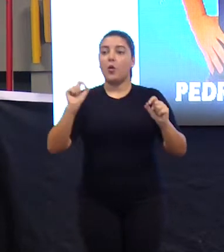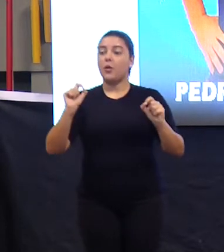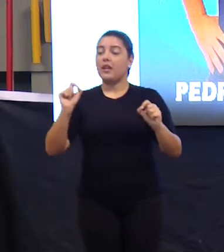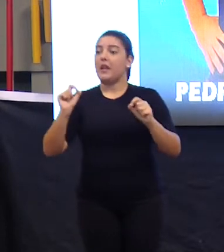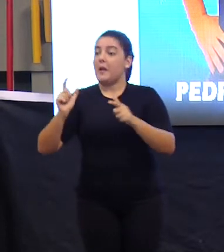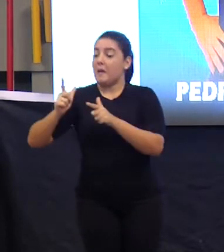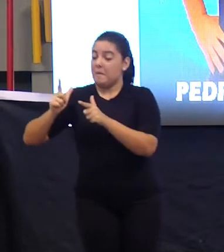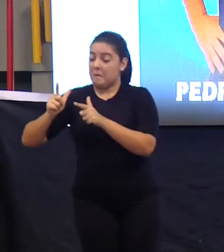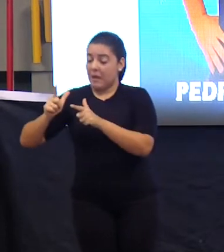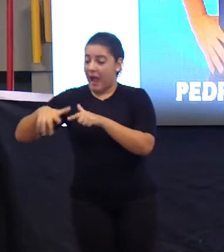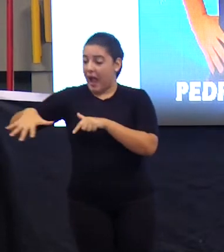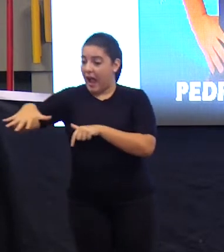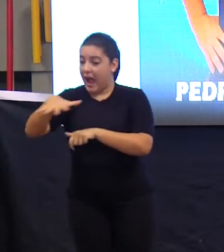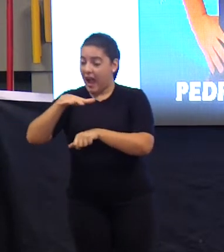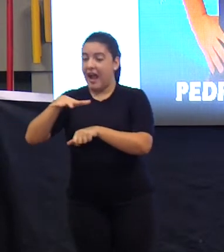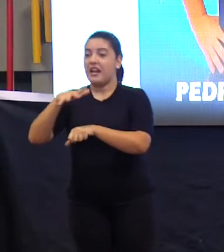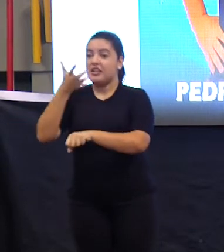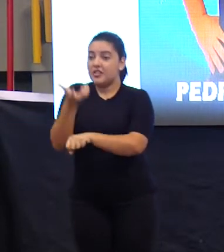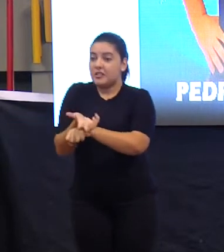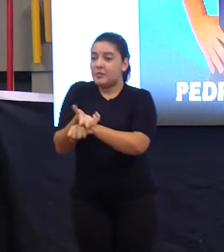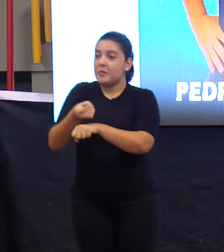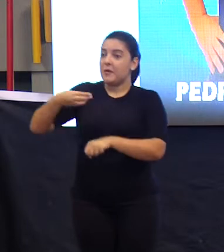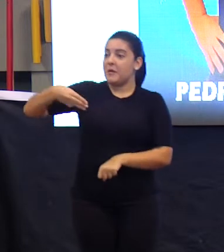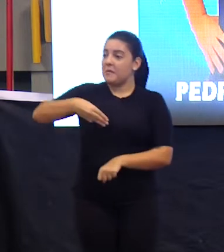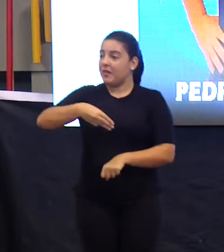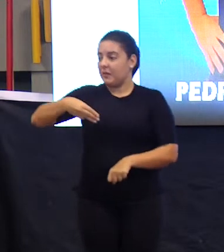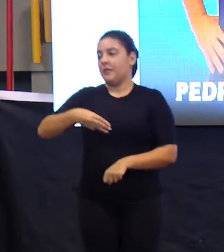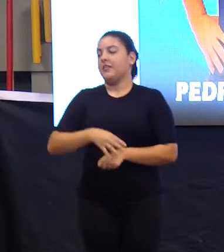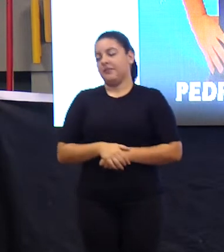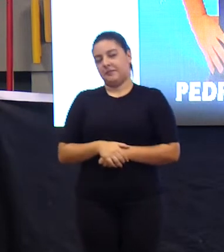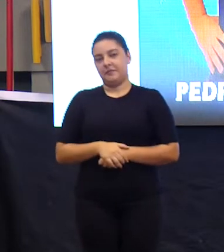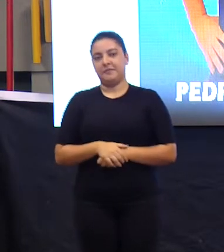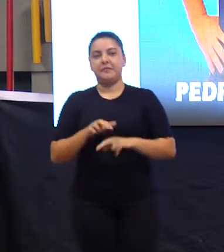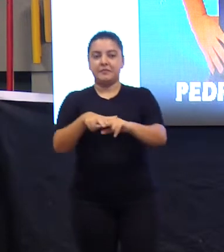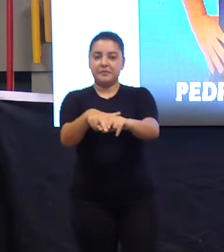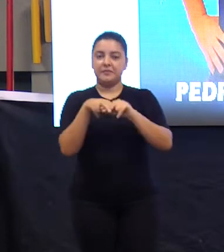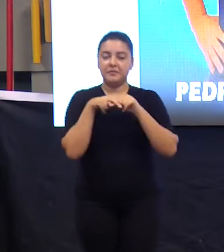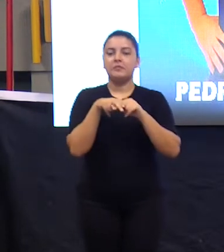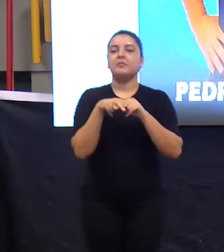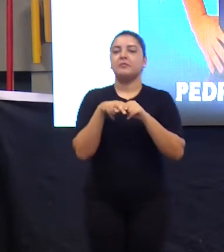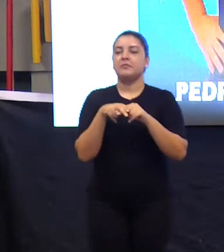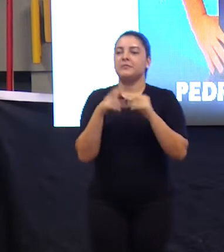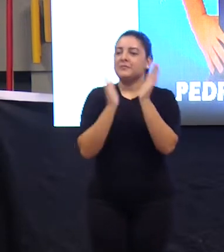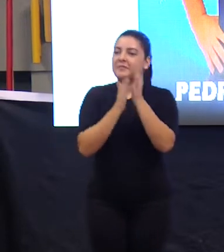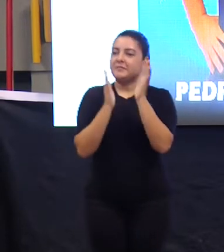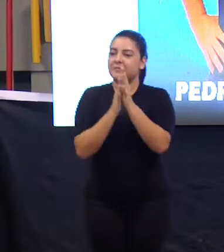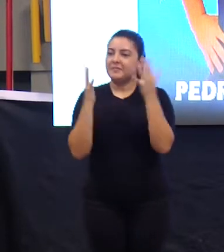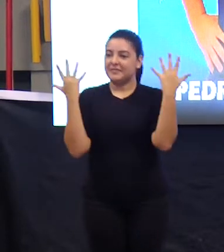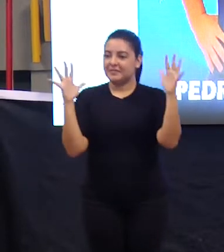alma e elevam o espírito. Uma salva de palmas para a matemática.